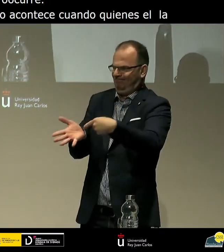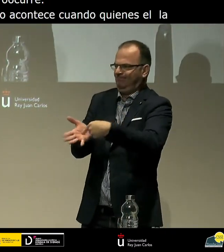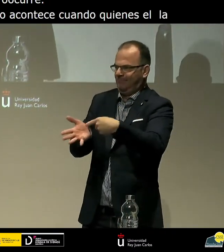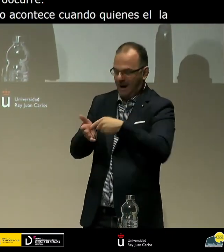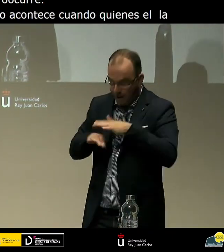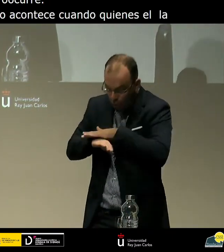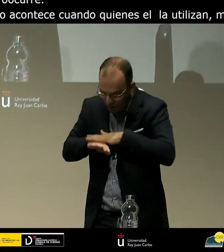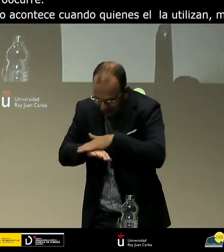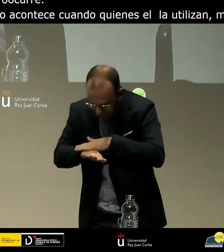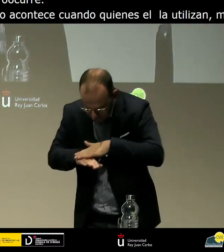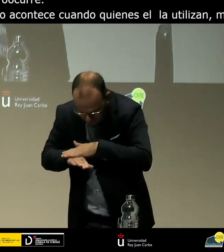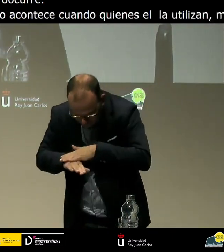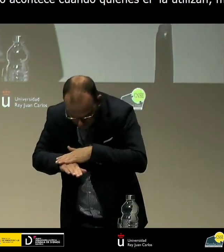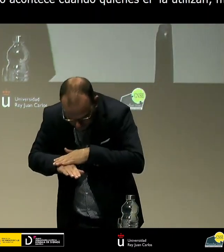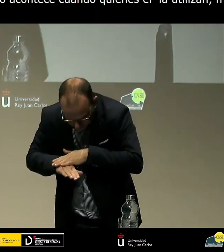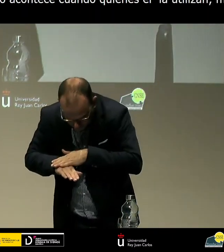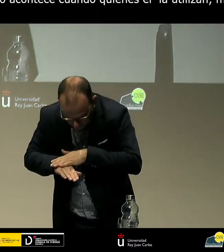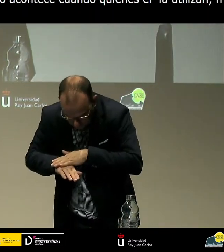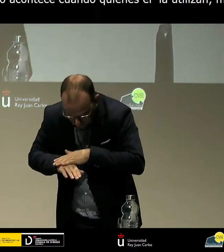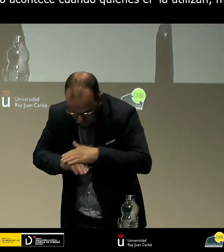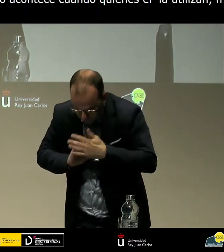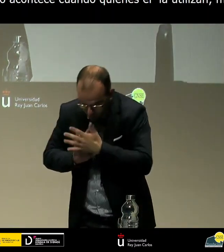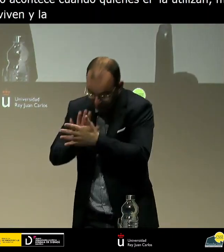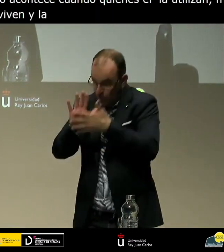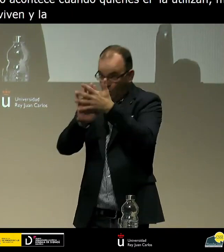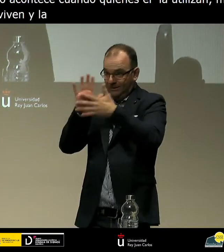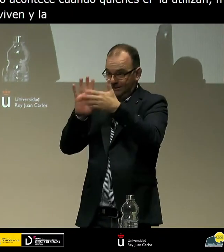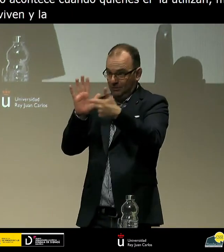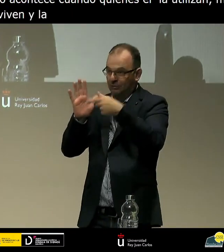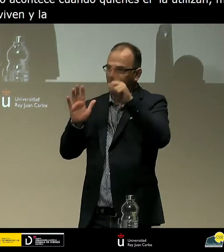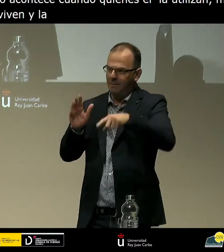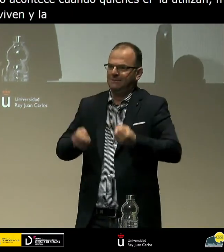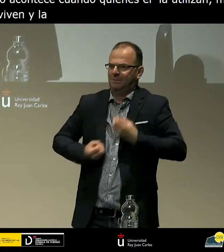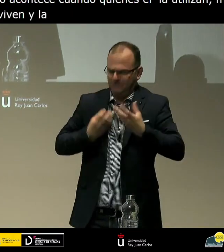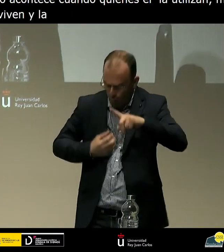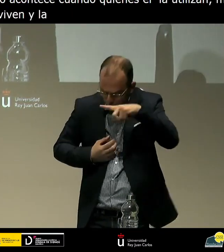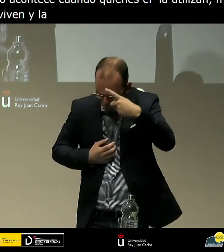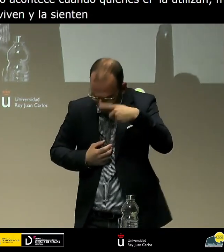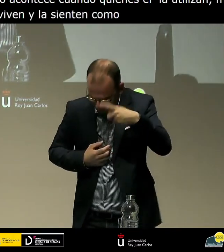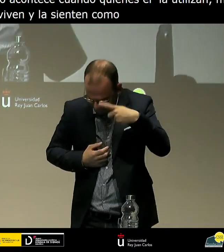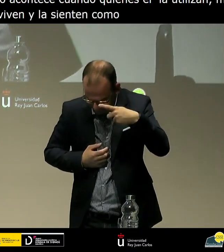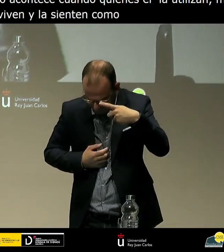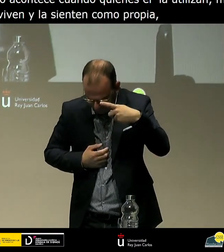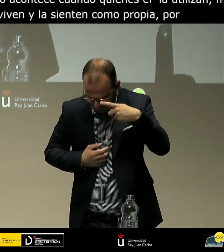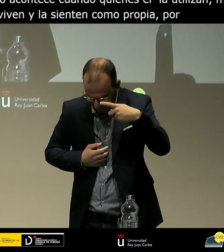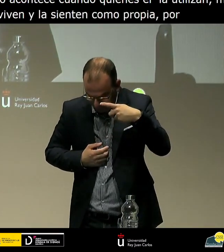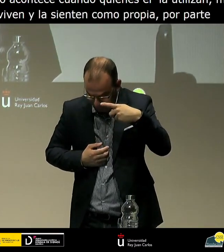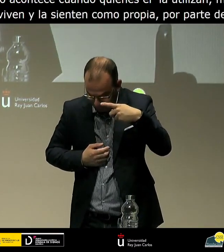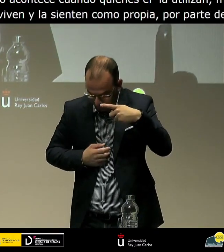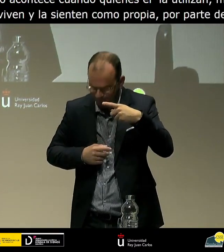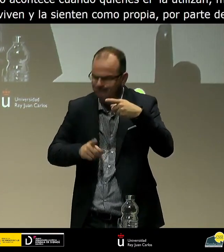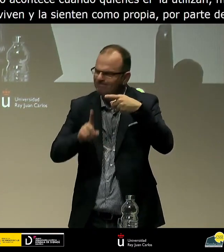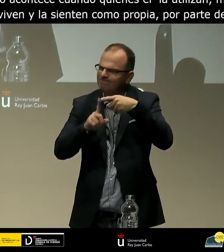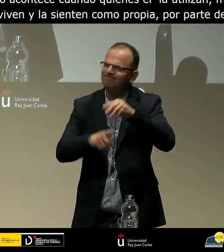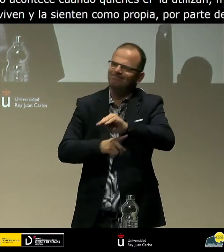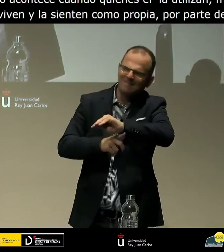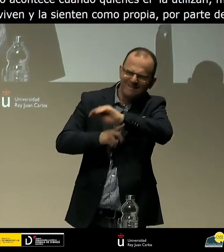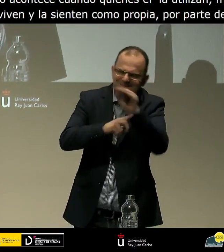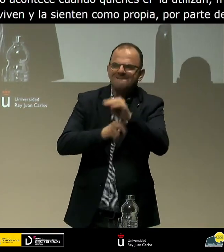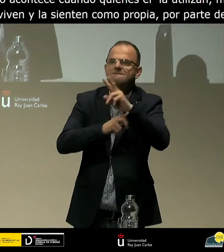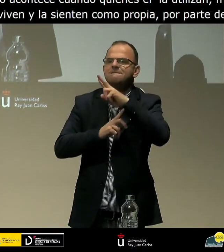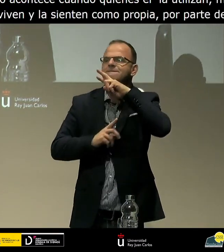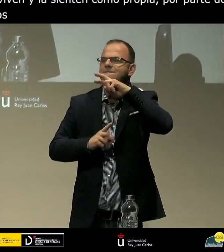Por parte de la CENSE, reivindicamos al Gobierno que la lengua de signos, como